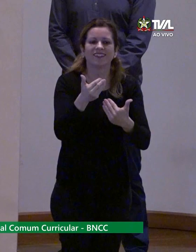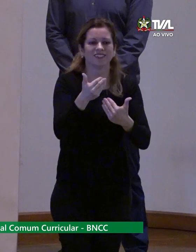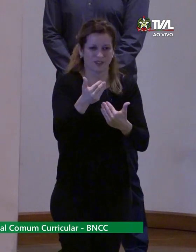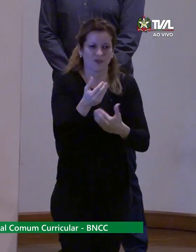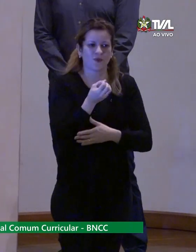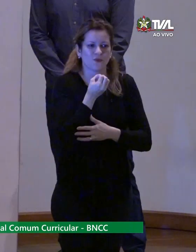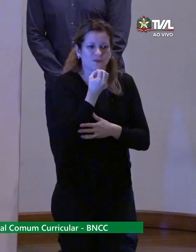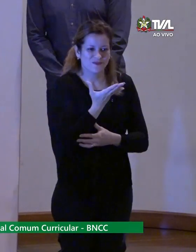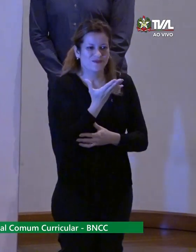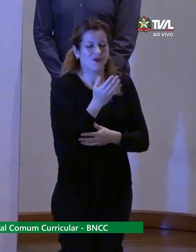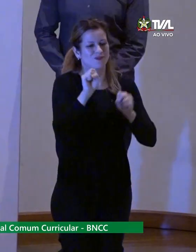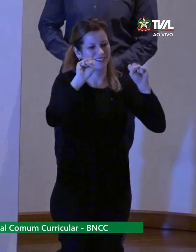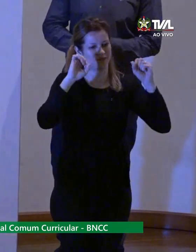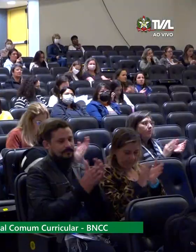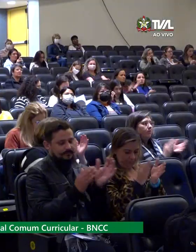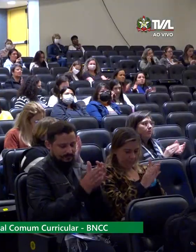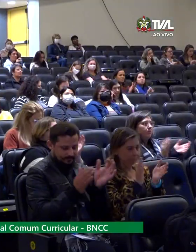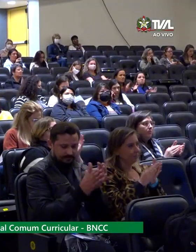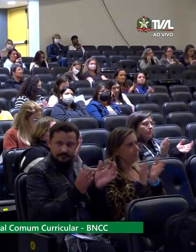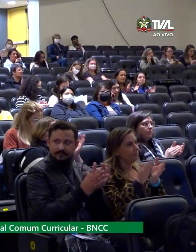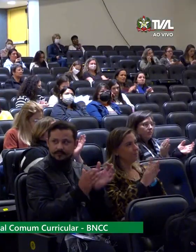todos um bom evento e